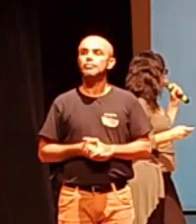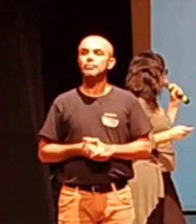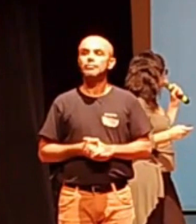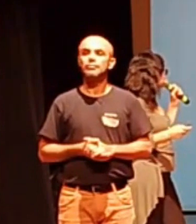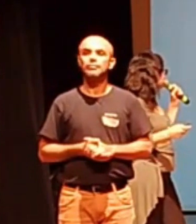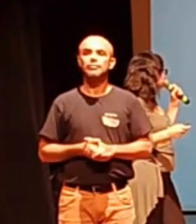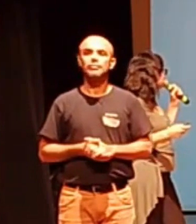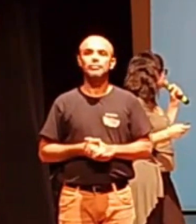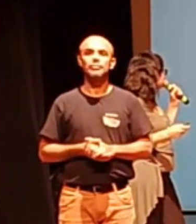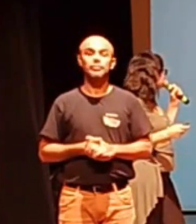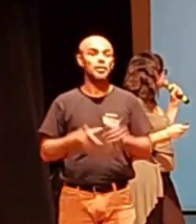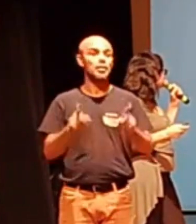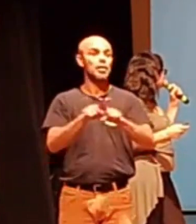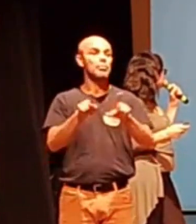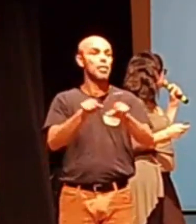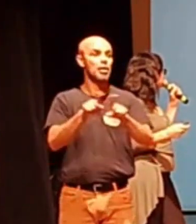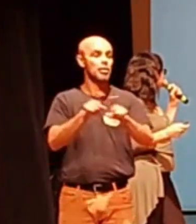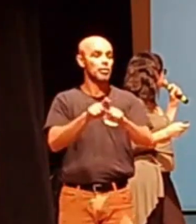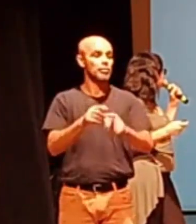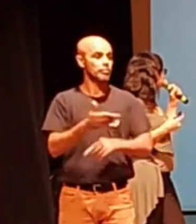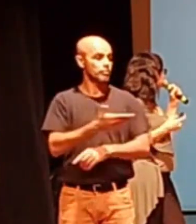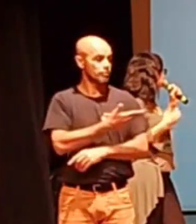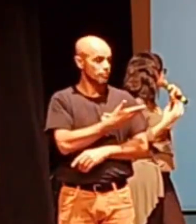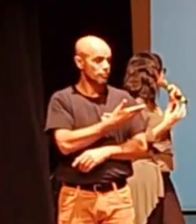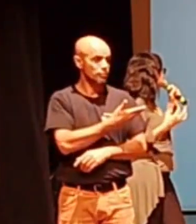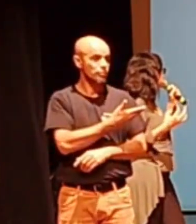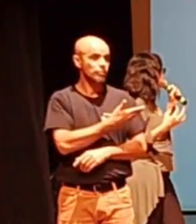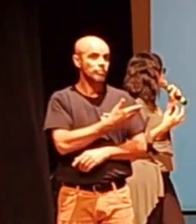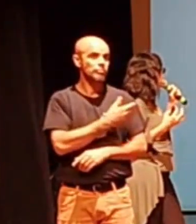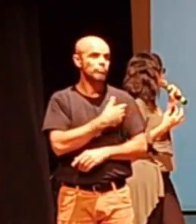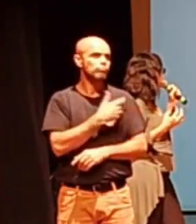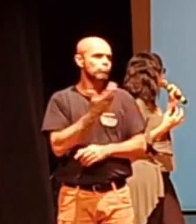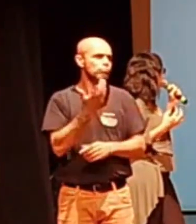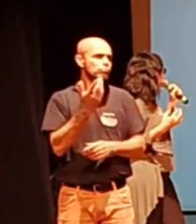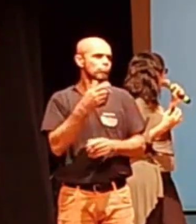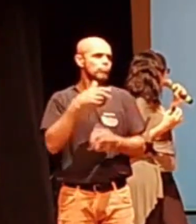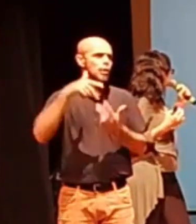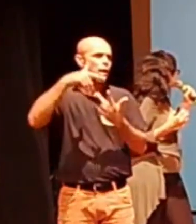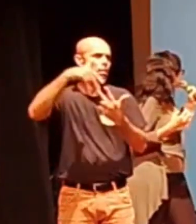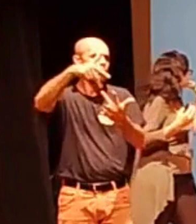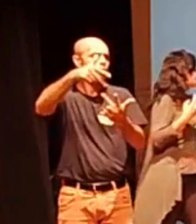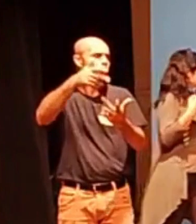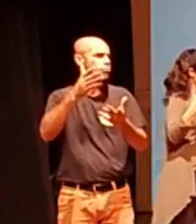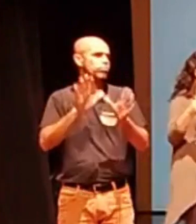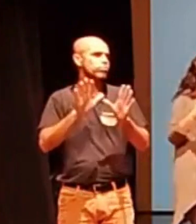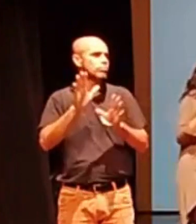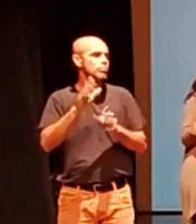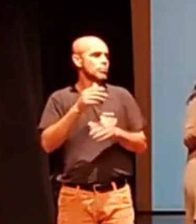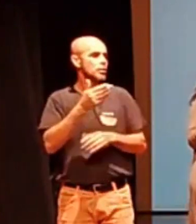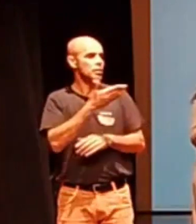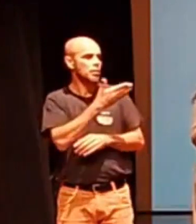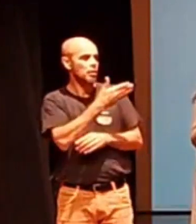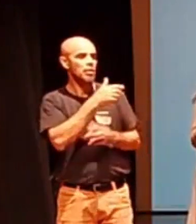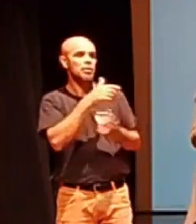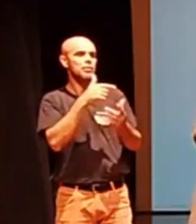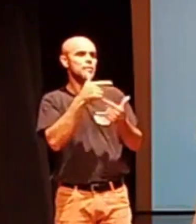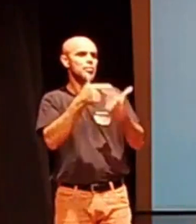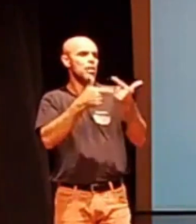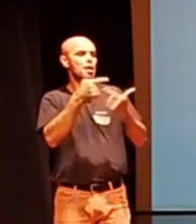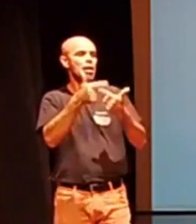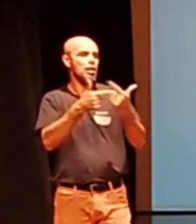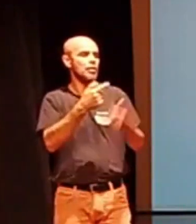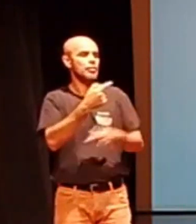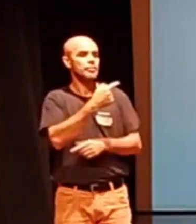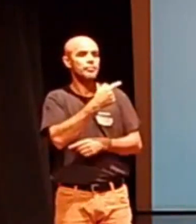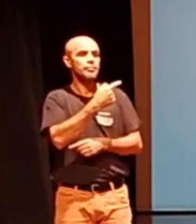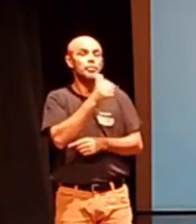E a gente tem aí uma outra hipótese também, dentro desse trabalho,